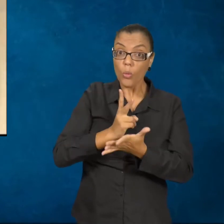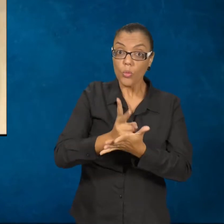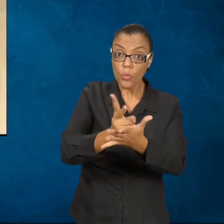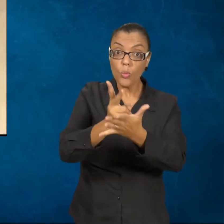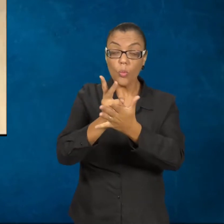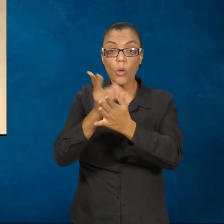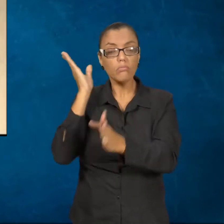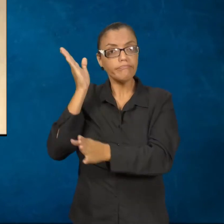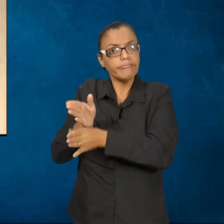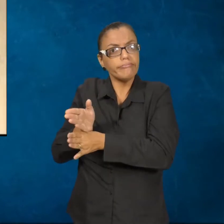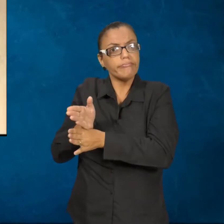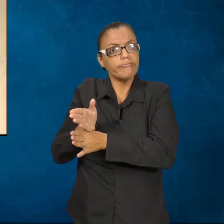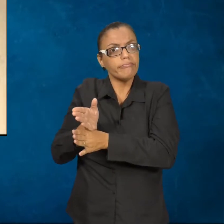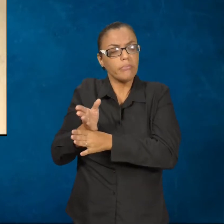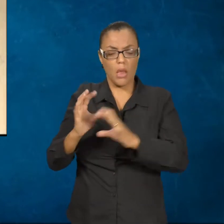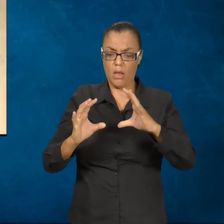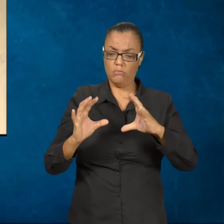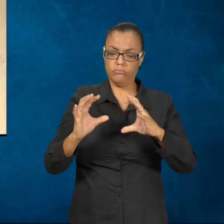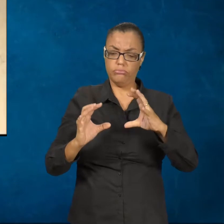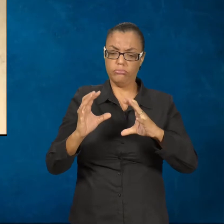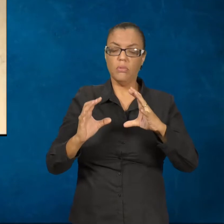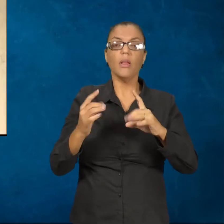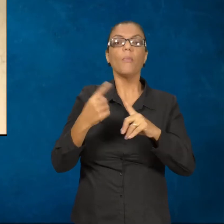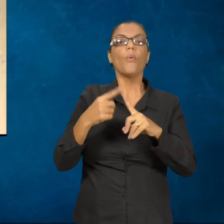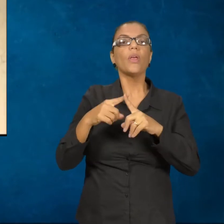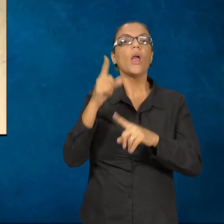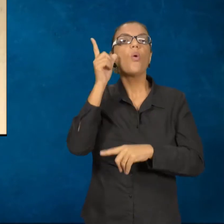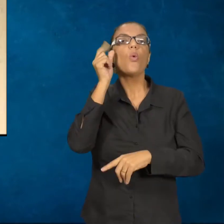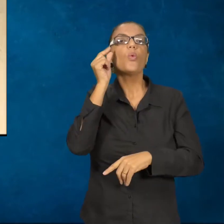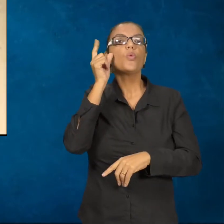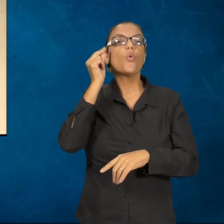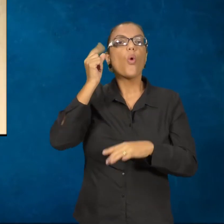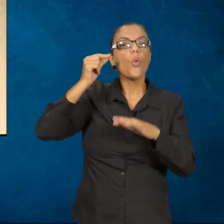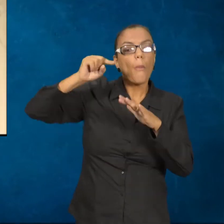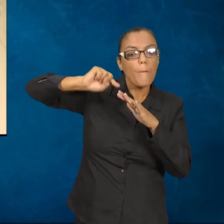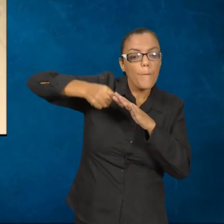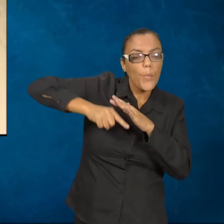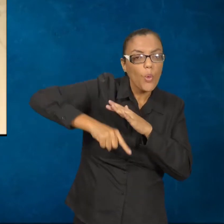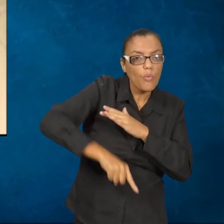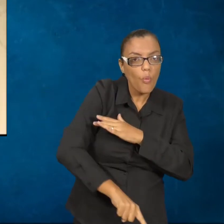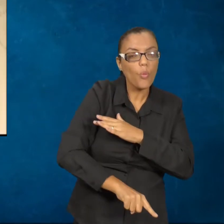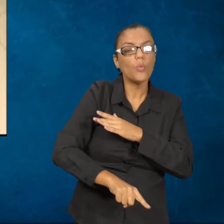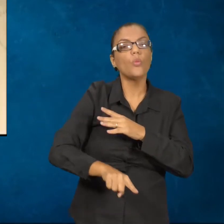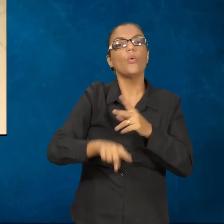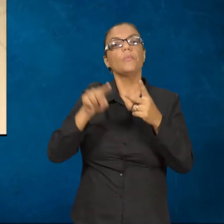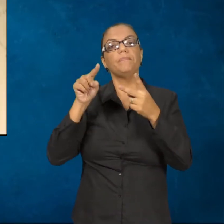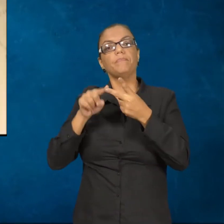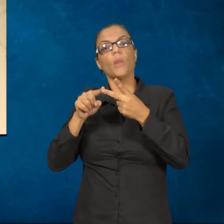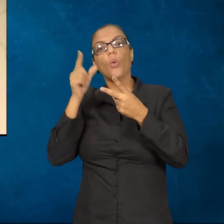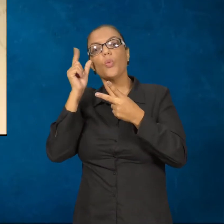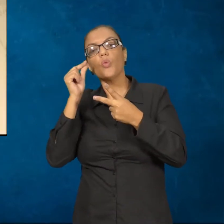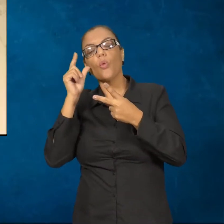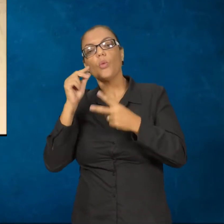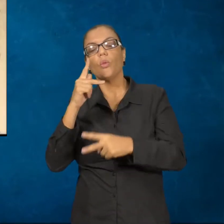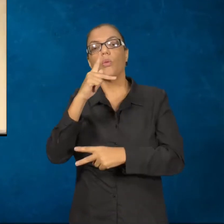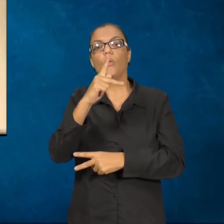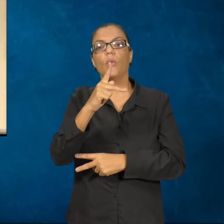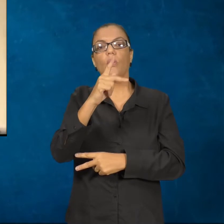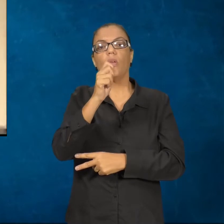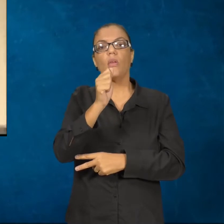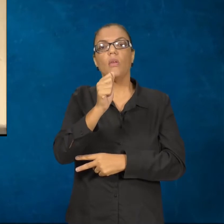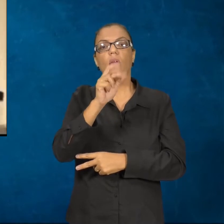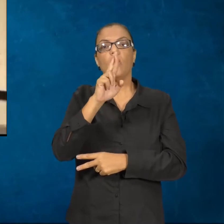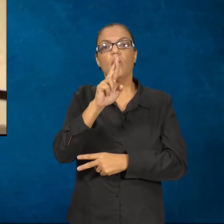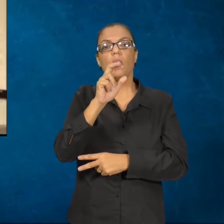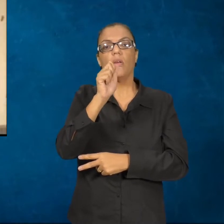Não, paradoxalmente está dormindo. Tanto é que esse sono daqui é chamado sono profundo e esse é chamado sono paradoxal. Porque você